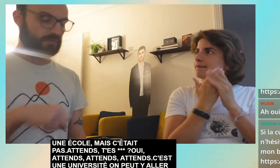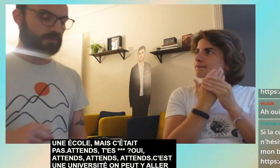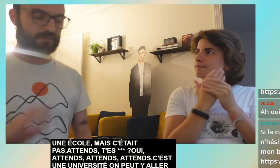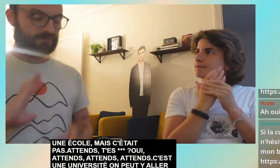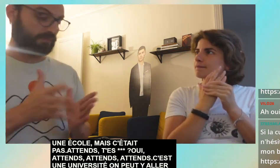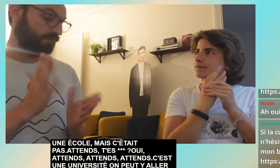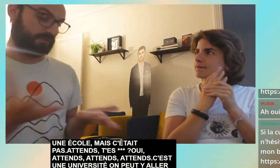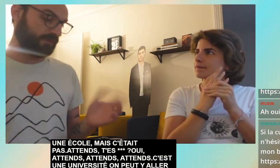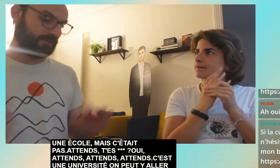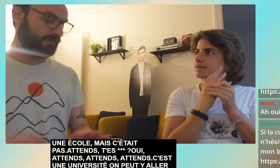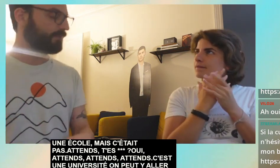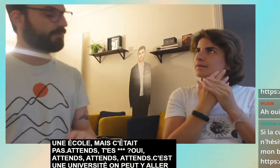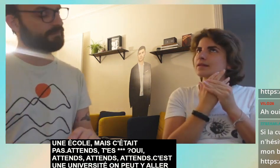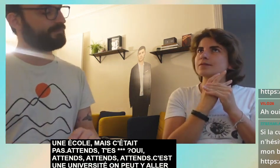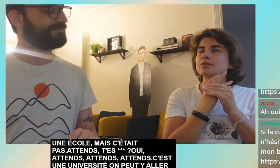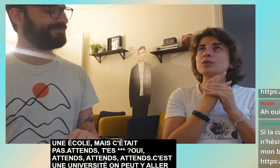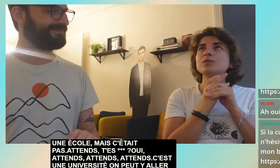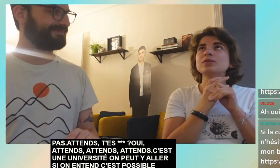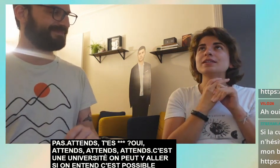possible. Signe quoi.